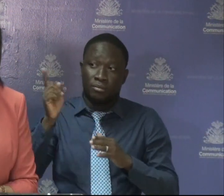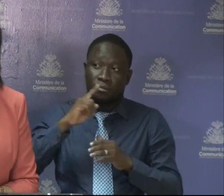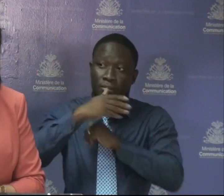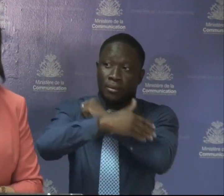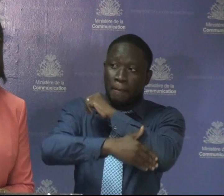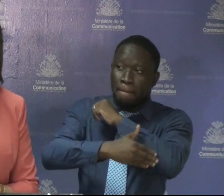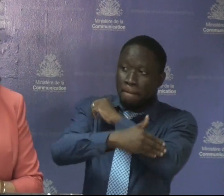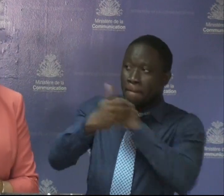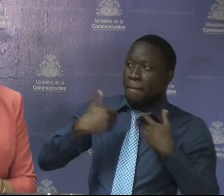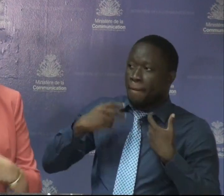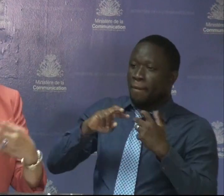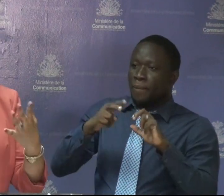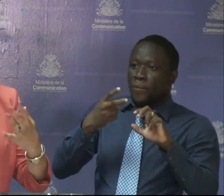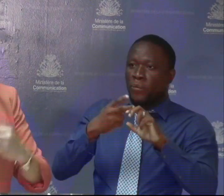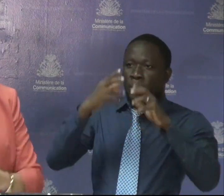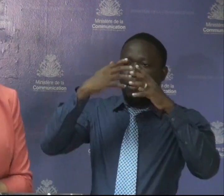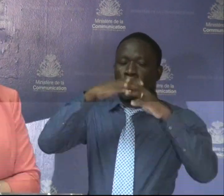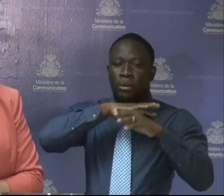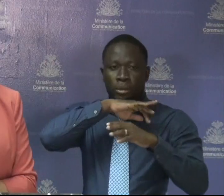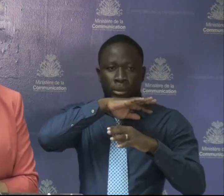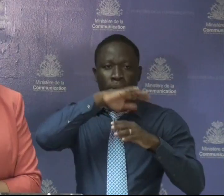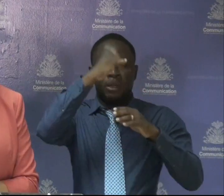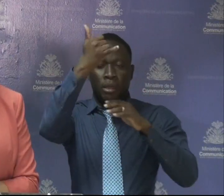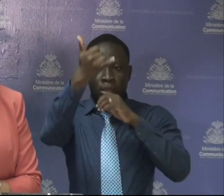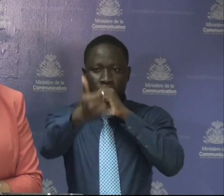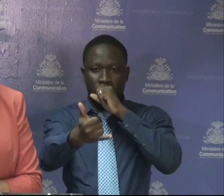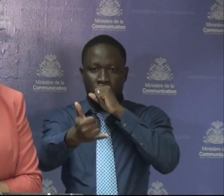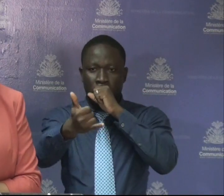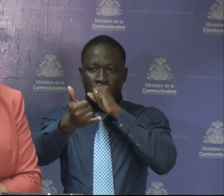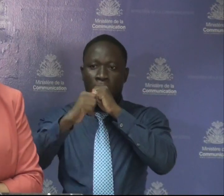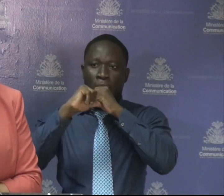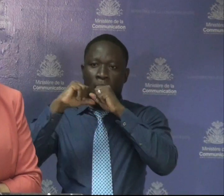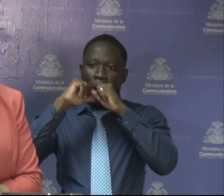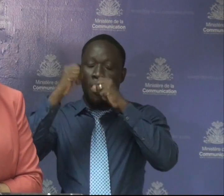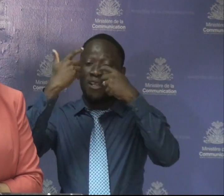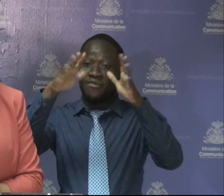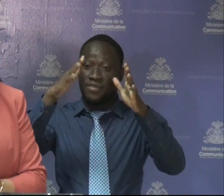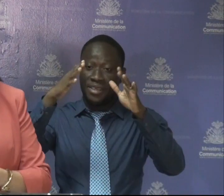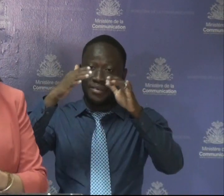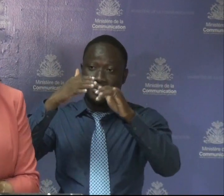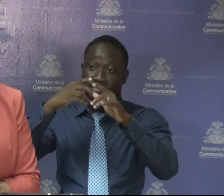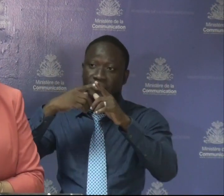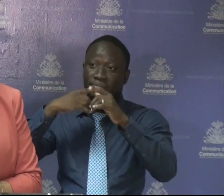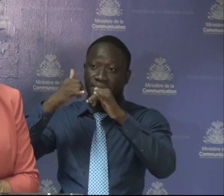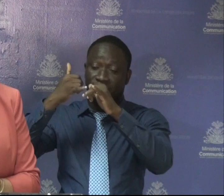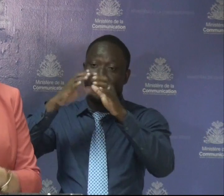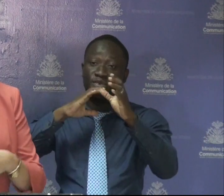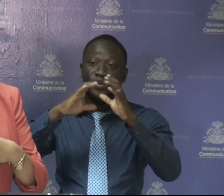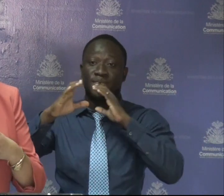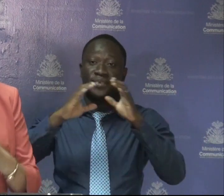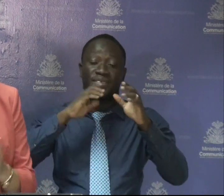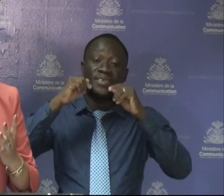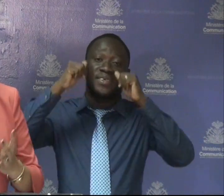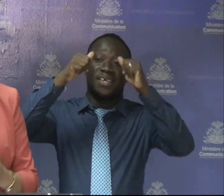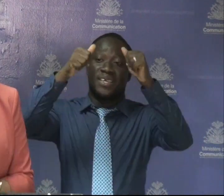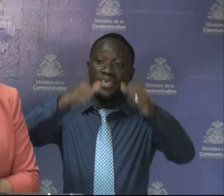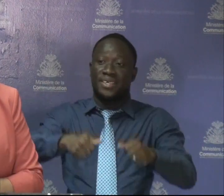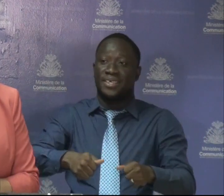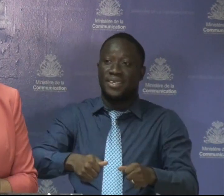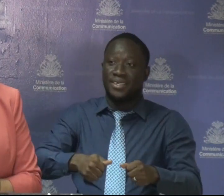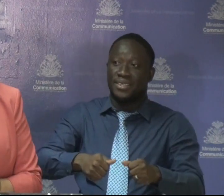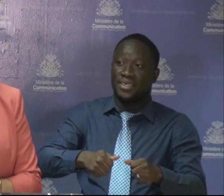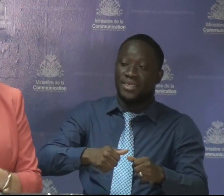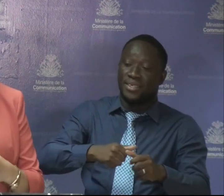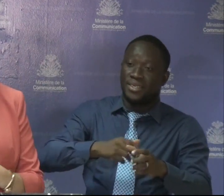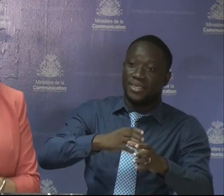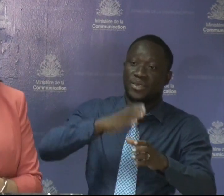pays qui a un problème, Fadra. Au contraire, je dis, pendant que nous avons fait une conférence de presse, je vais vous annoncer que le concours est ouvert, ça